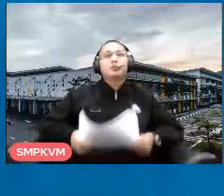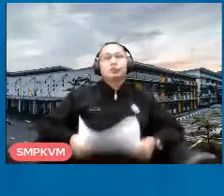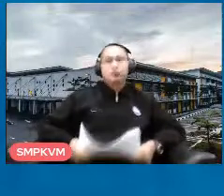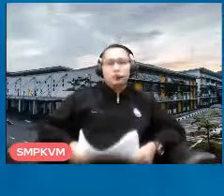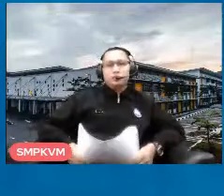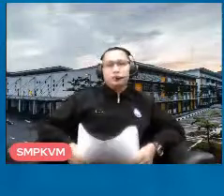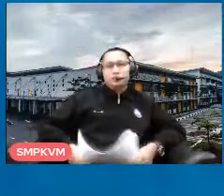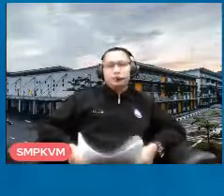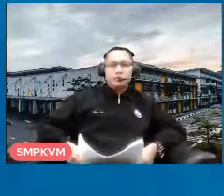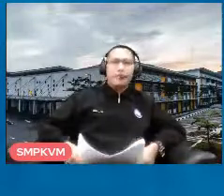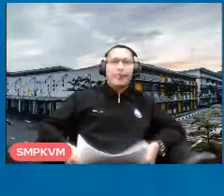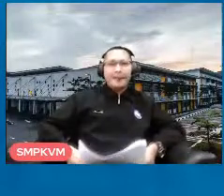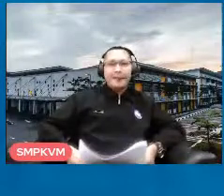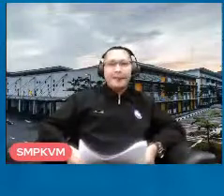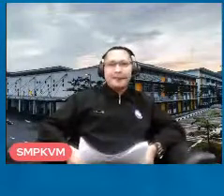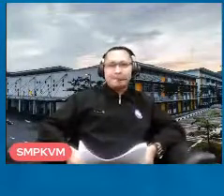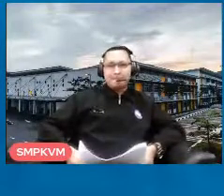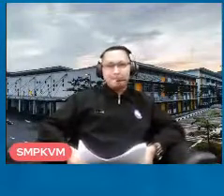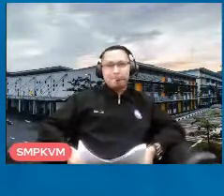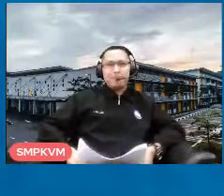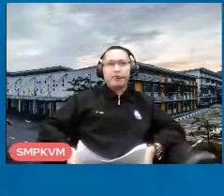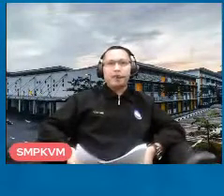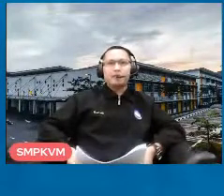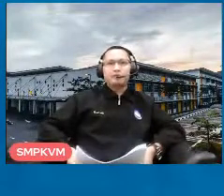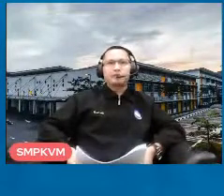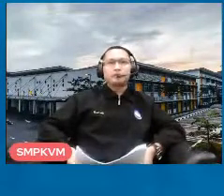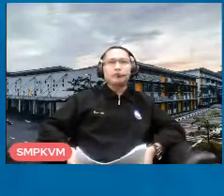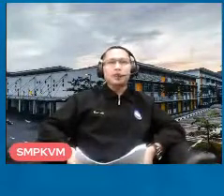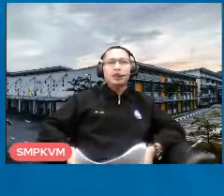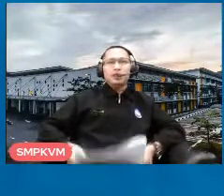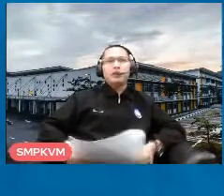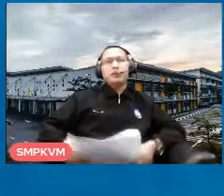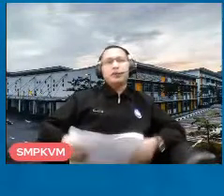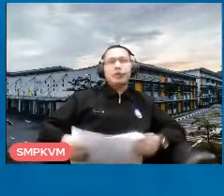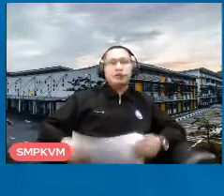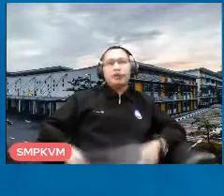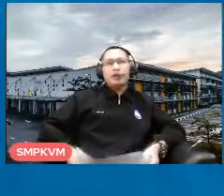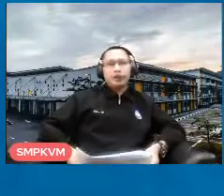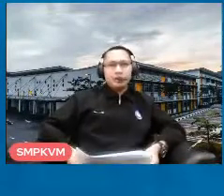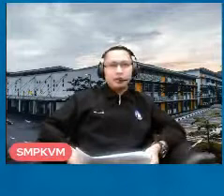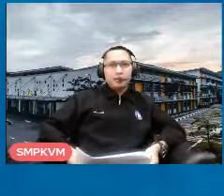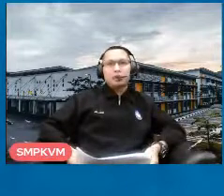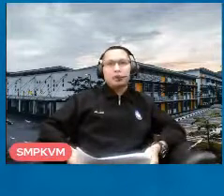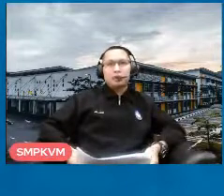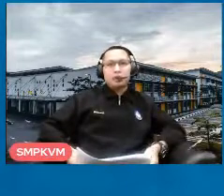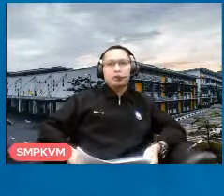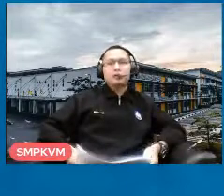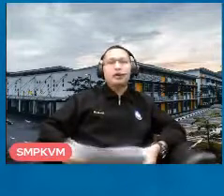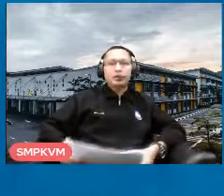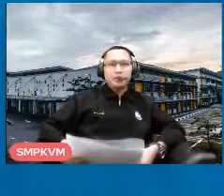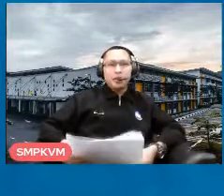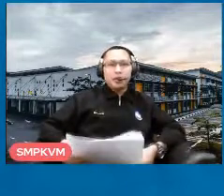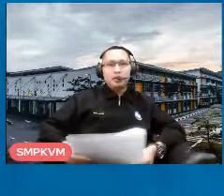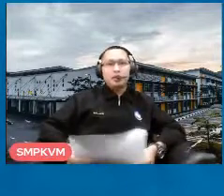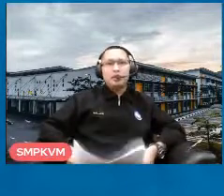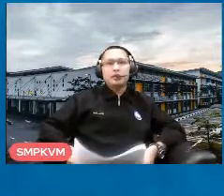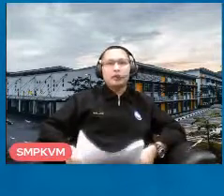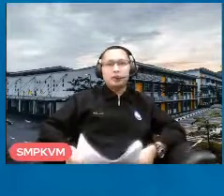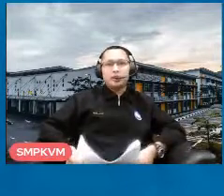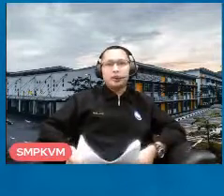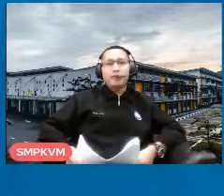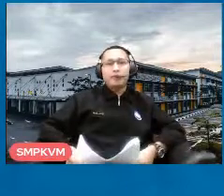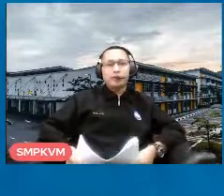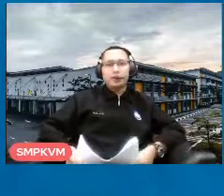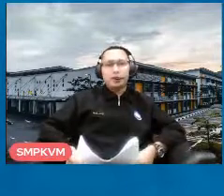guru kenek Kita bincang tarling Kakak jawab peraturan catur yang Lencana dan